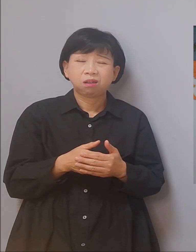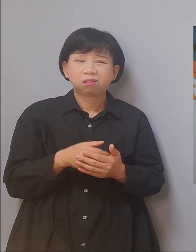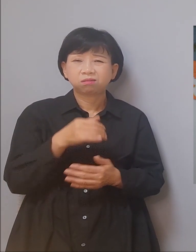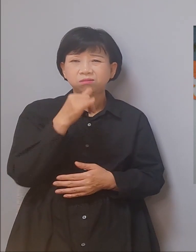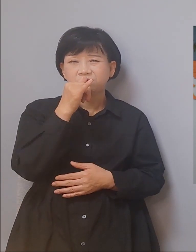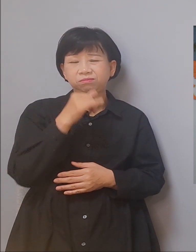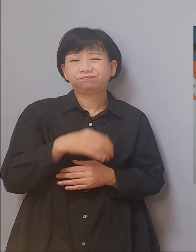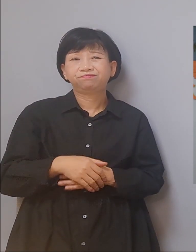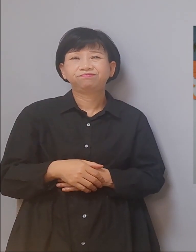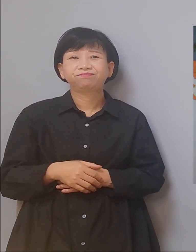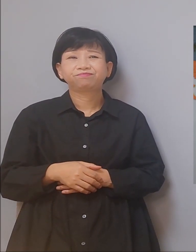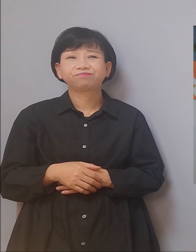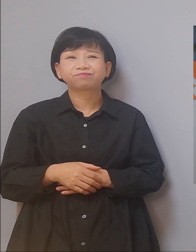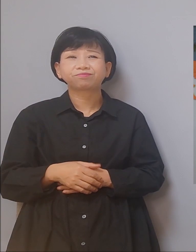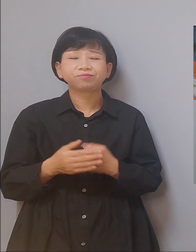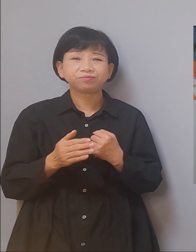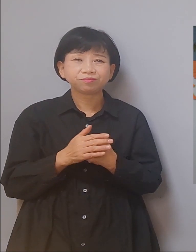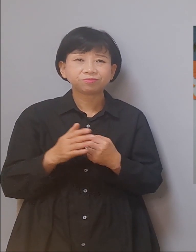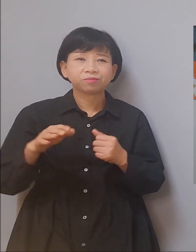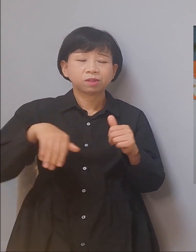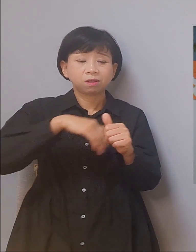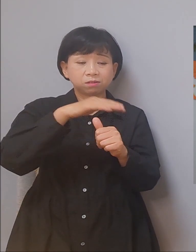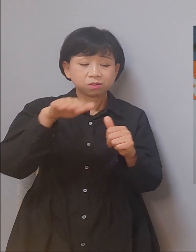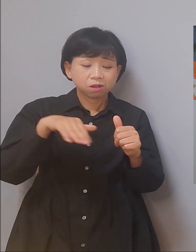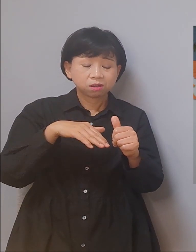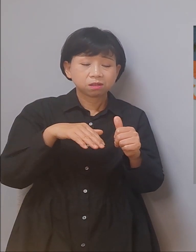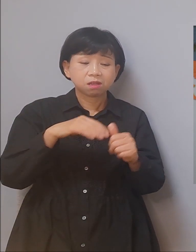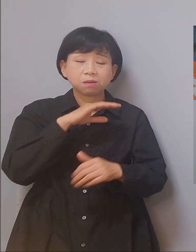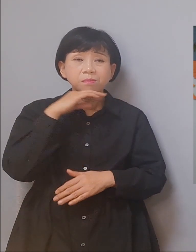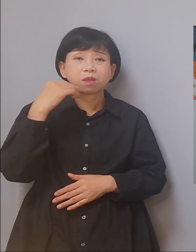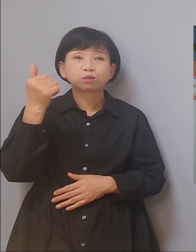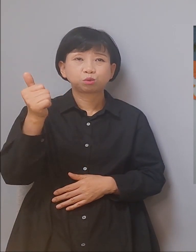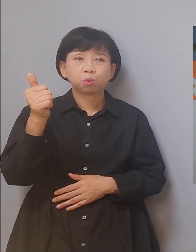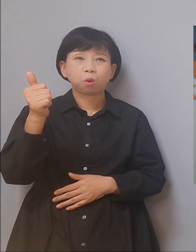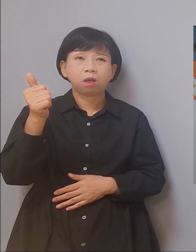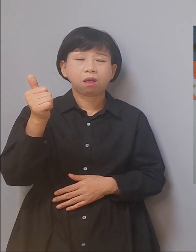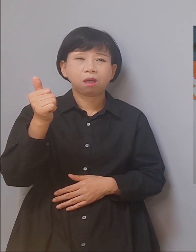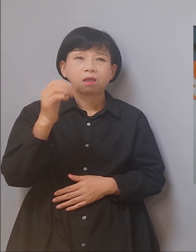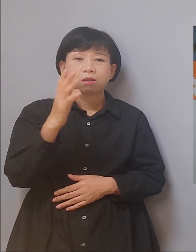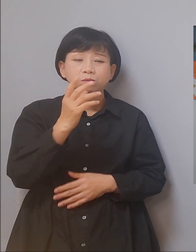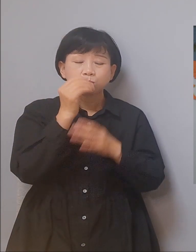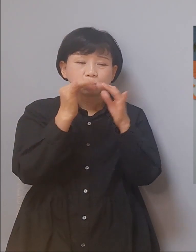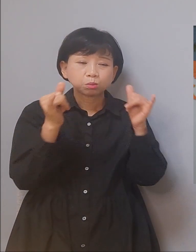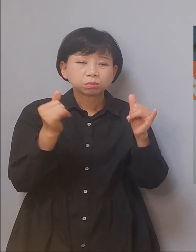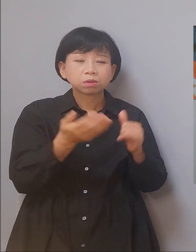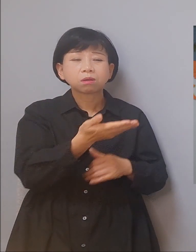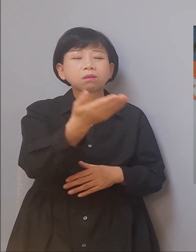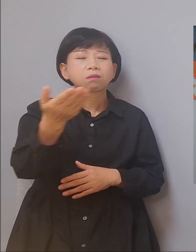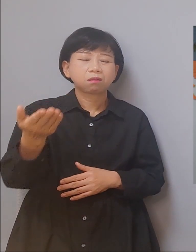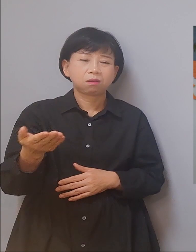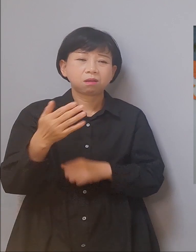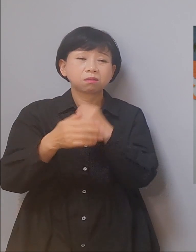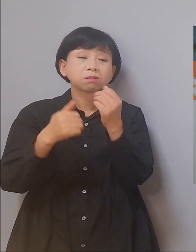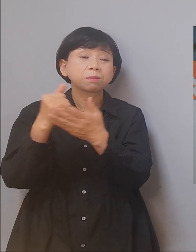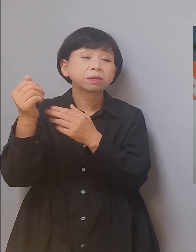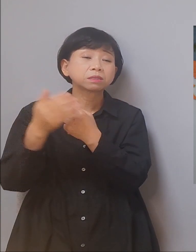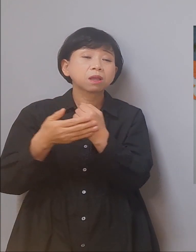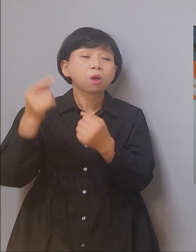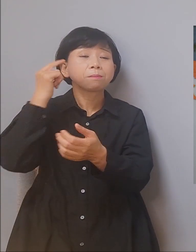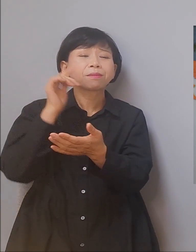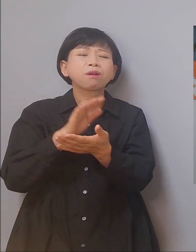수밖에 없었습니다. 그래서 이러한 상황에 이 베드로 사도는 이 교인들에게 너희들에게 하나님의